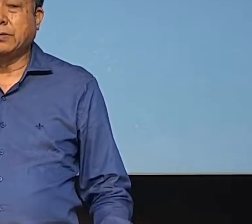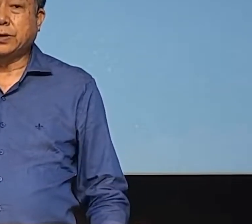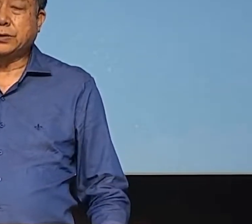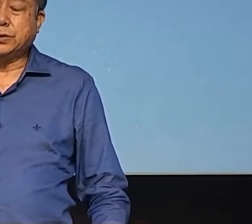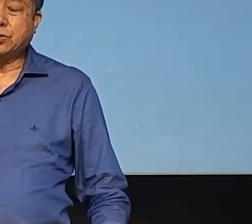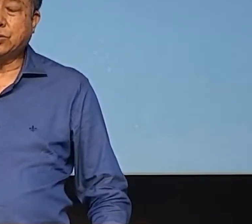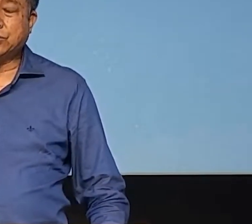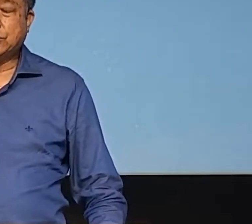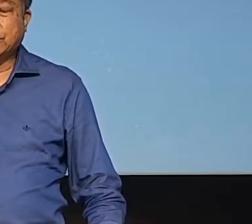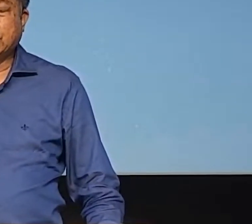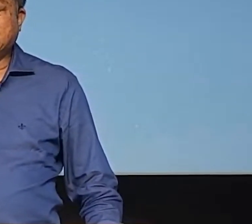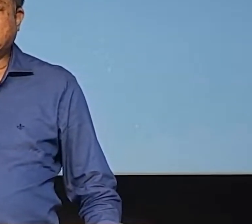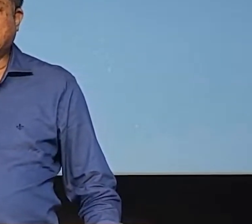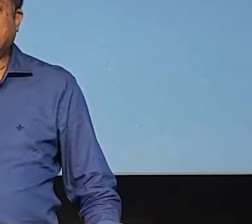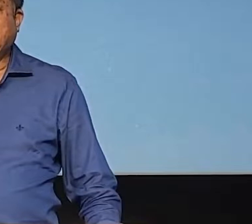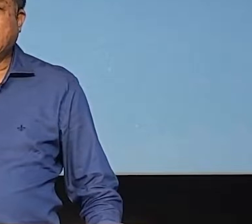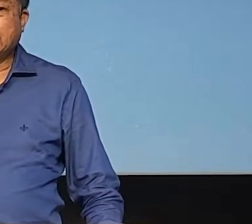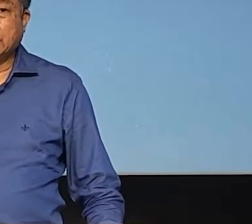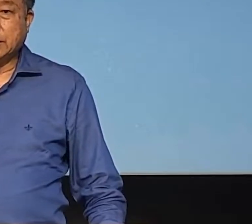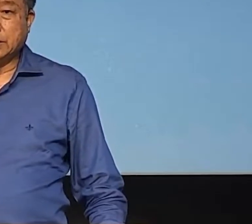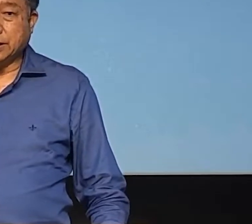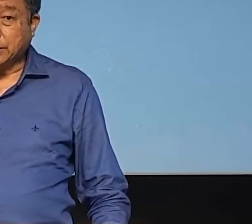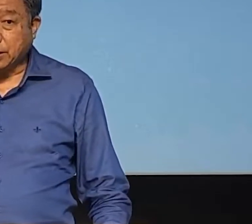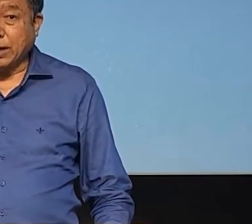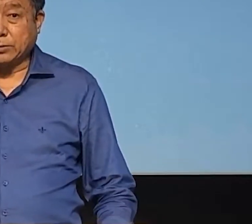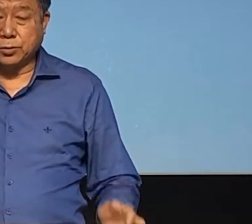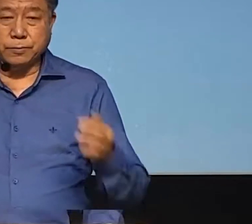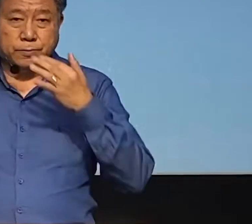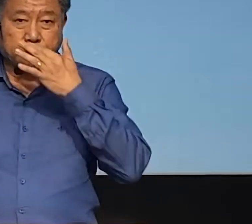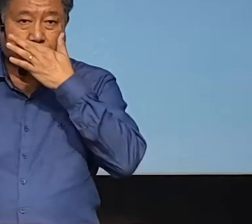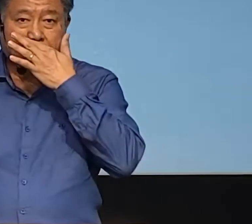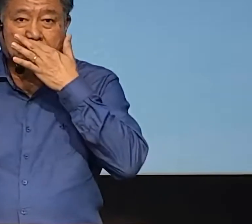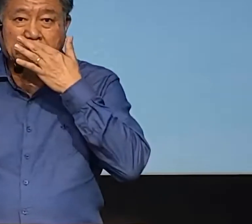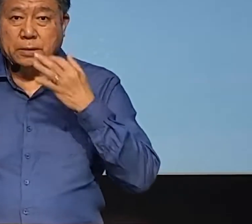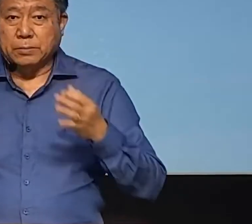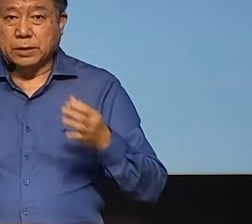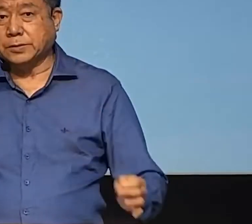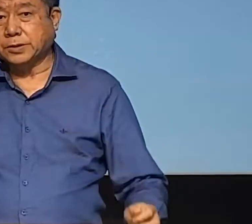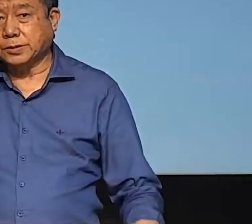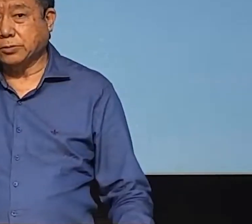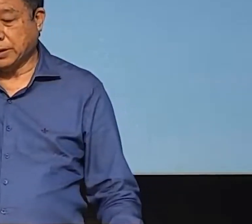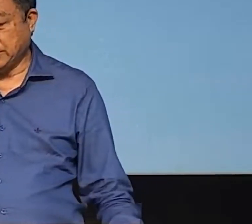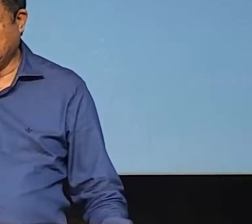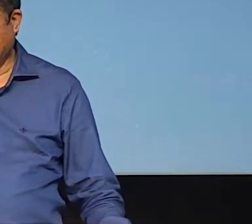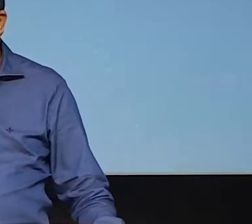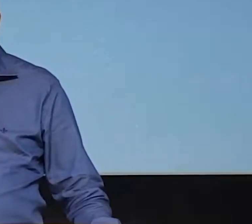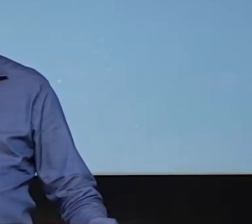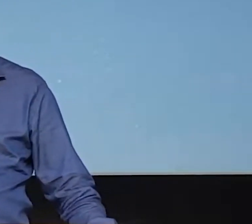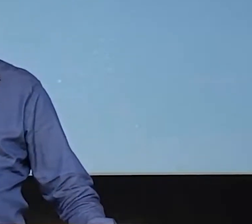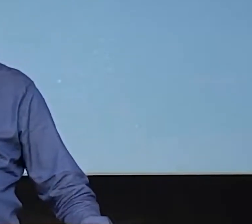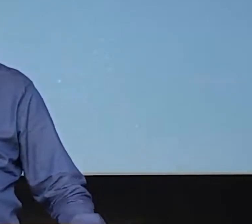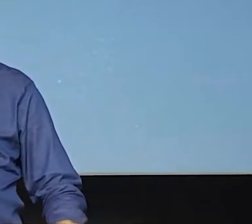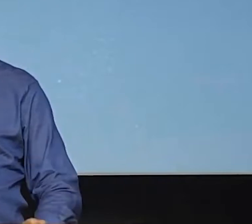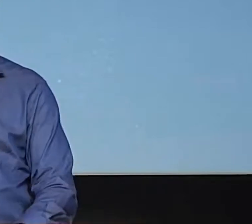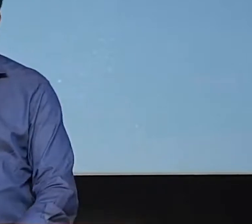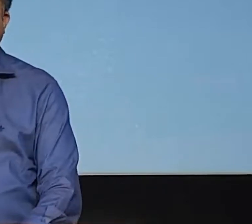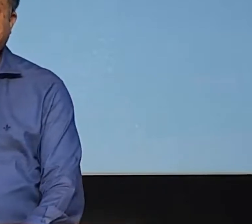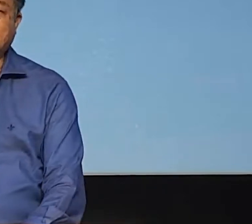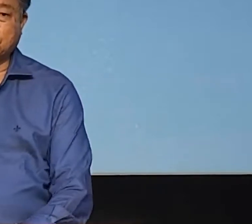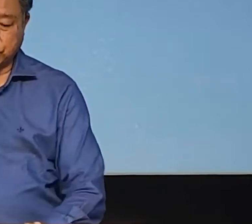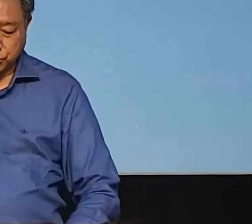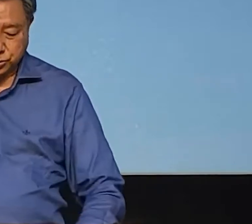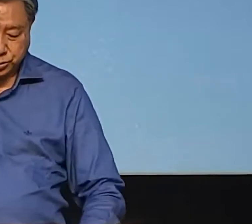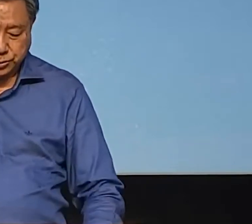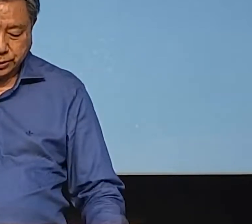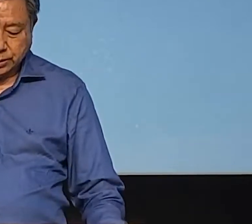6, versículos de 1 a 34. Mas antes eu queria novamente lembrar